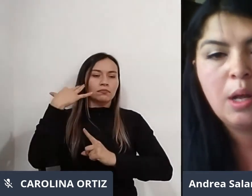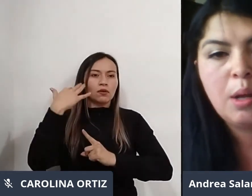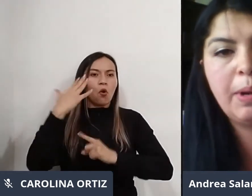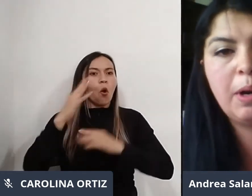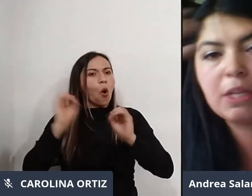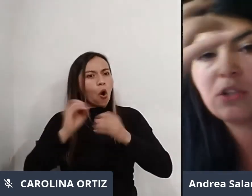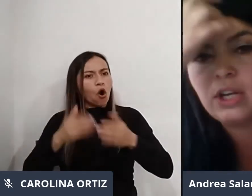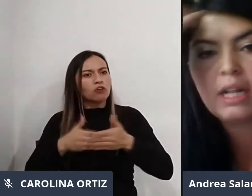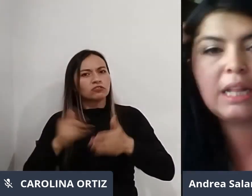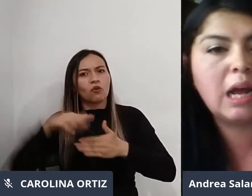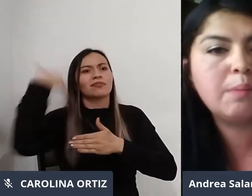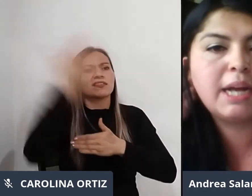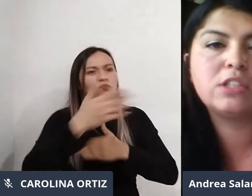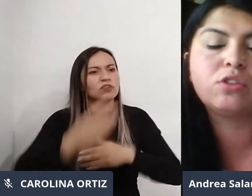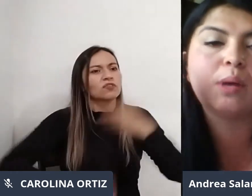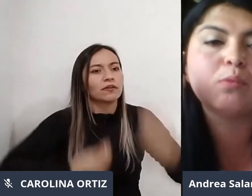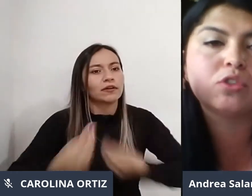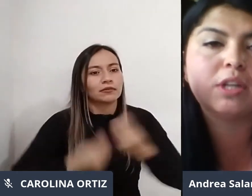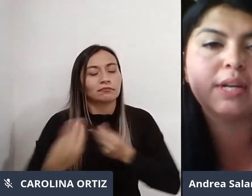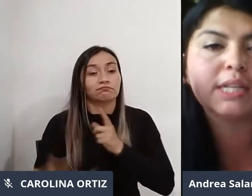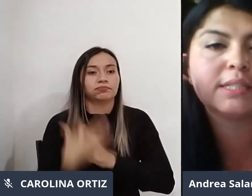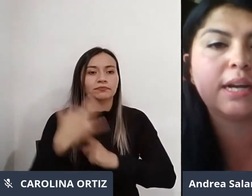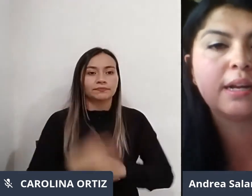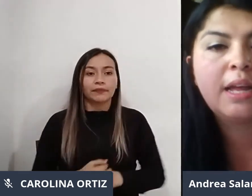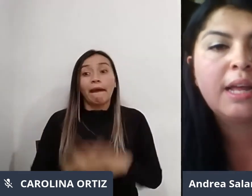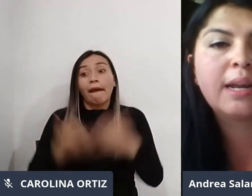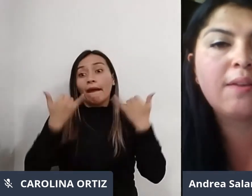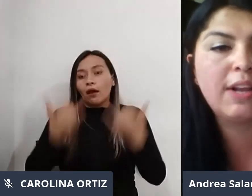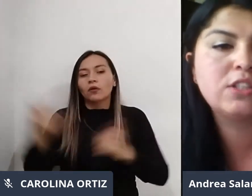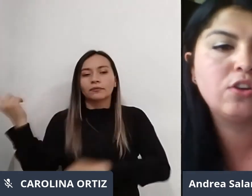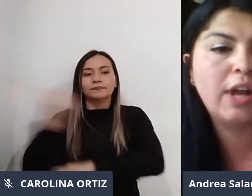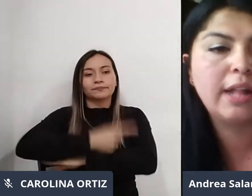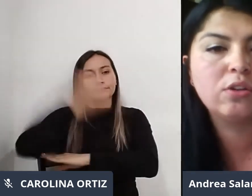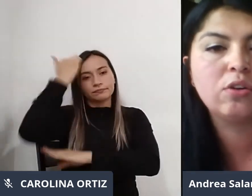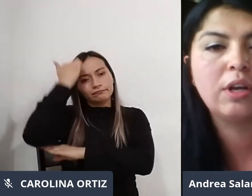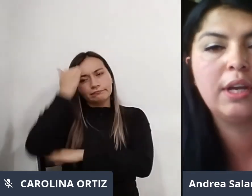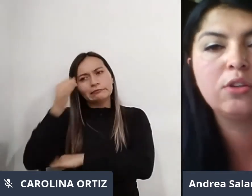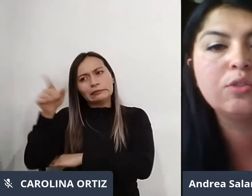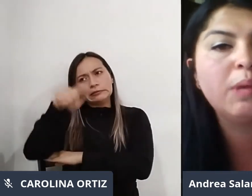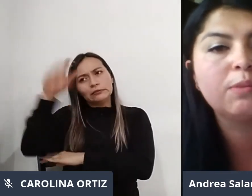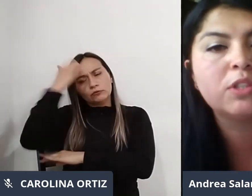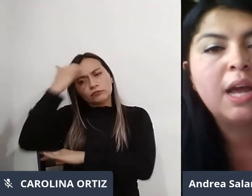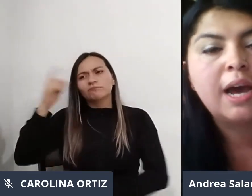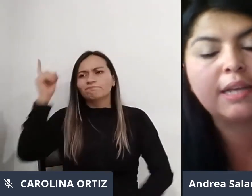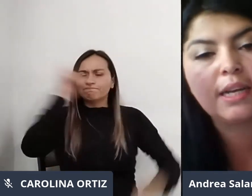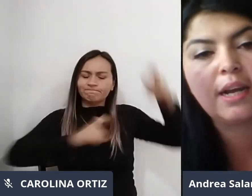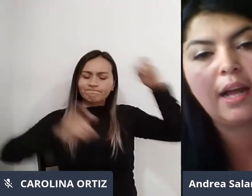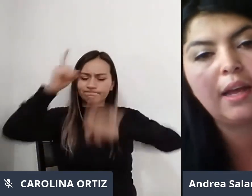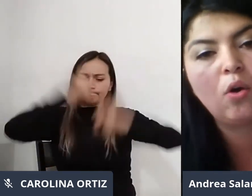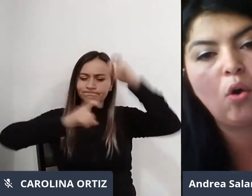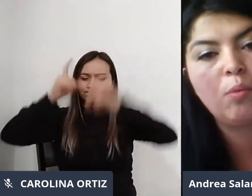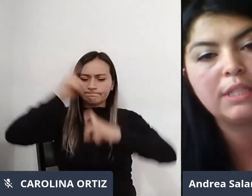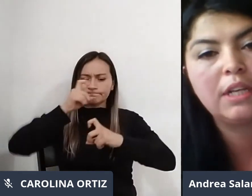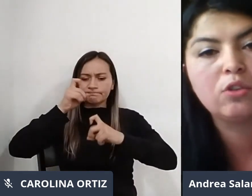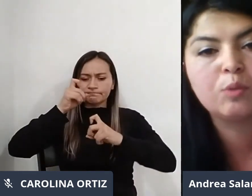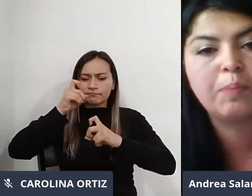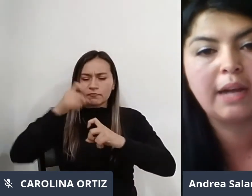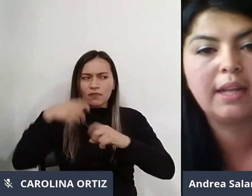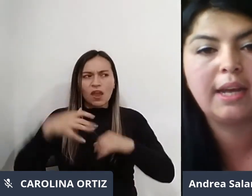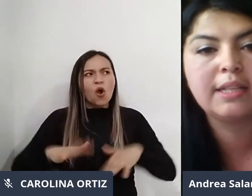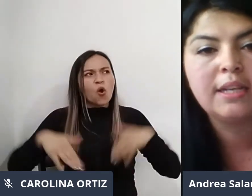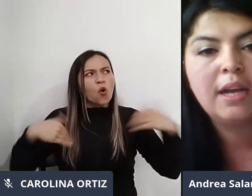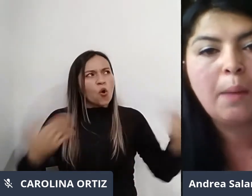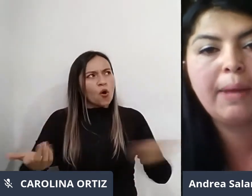viviendo. Pero pues hoy en el Día del Maestro, que muchos deben estar reflexionando ellos mismos acerca de cómo han sido